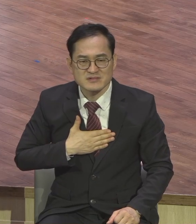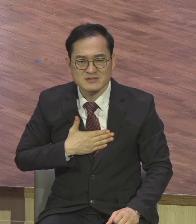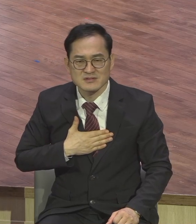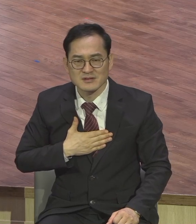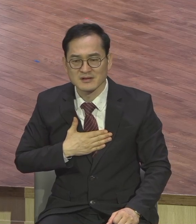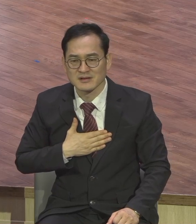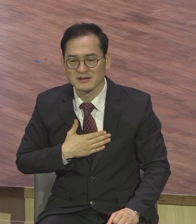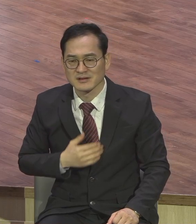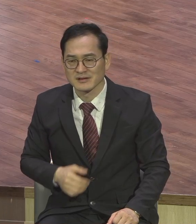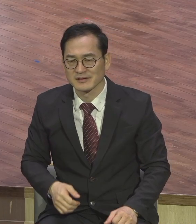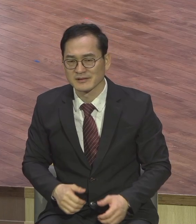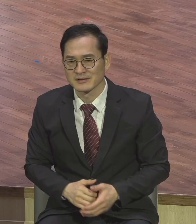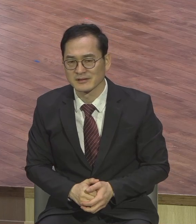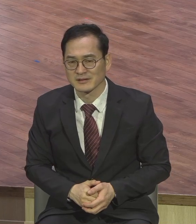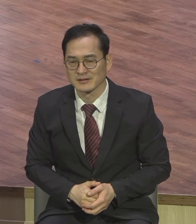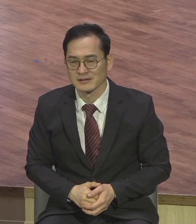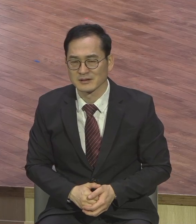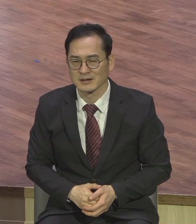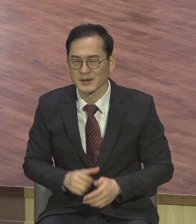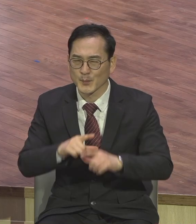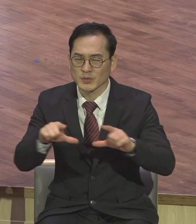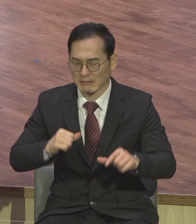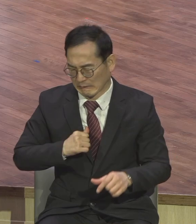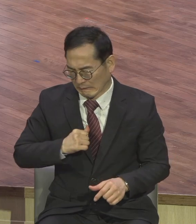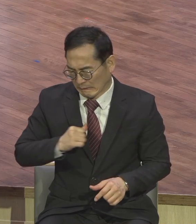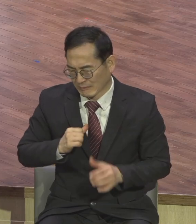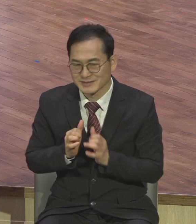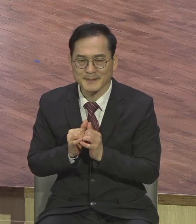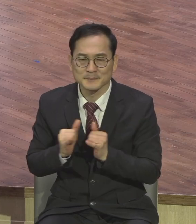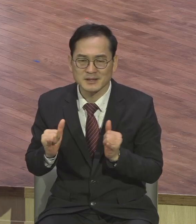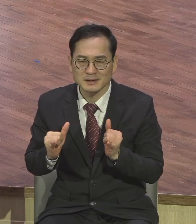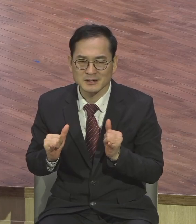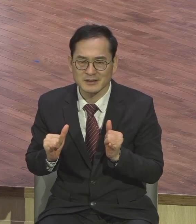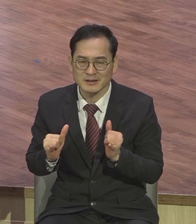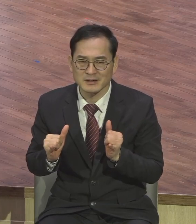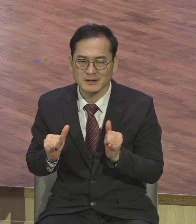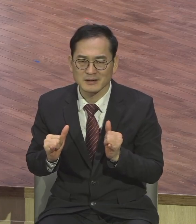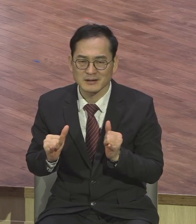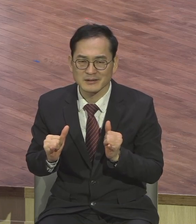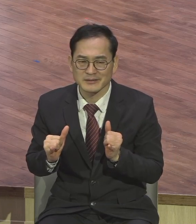그래서 이게 화를 잘 내는 사람들, 잘 삐치는 사람들,